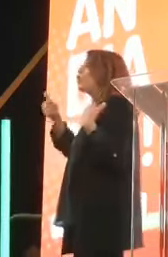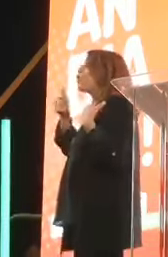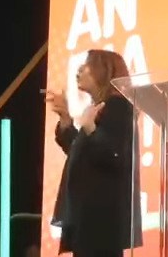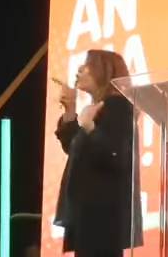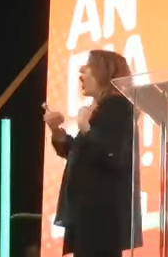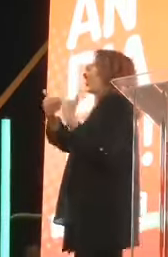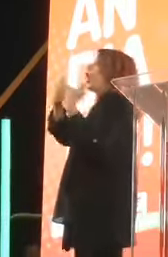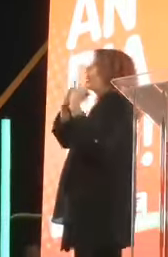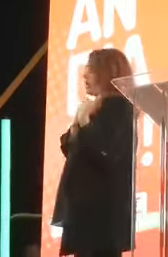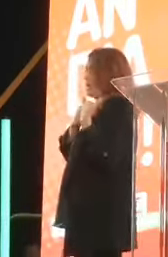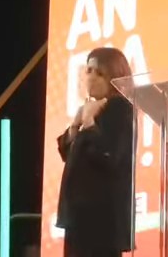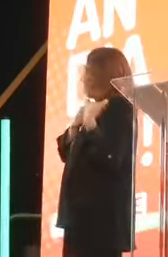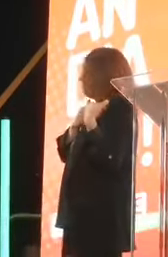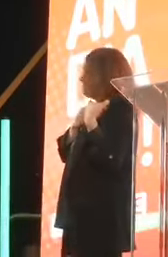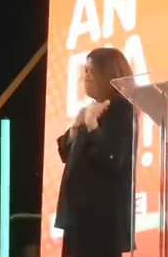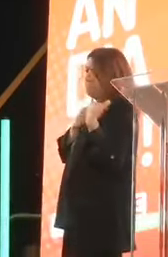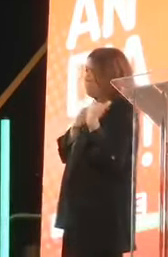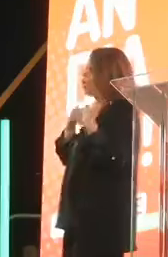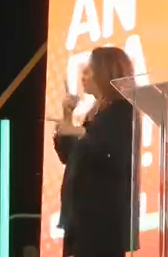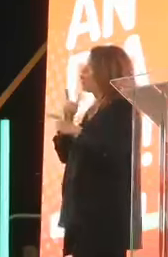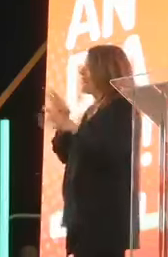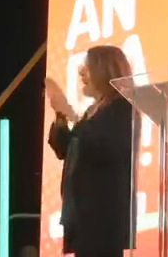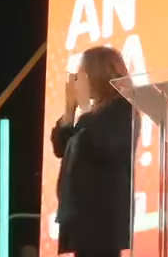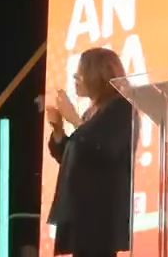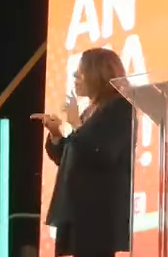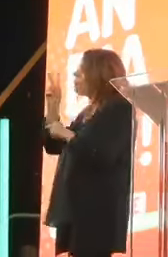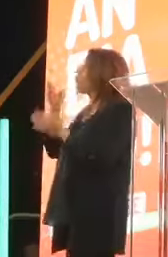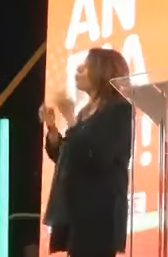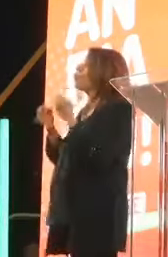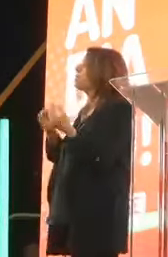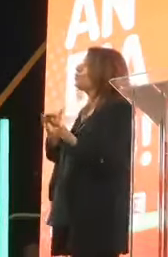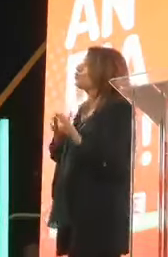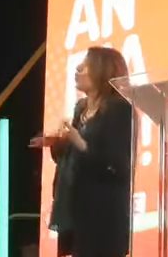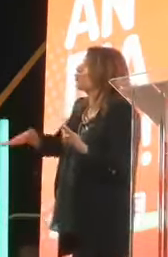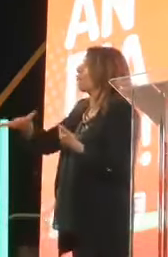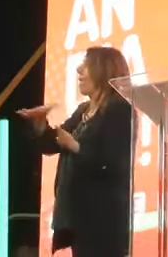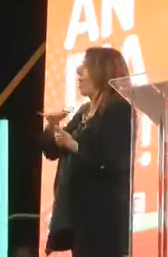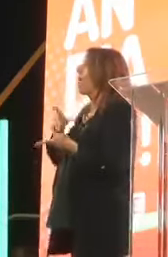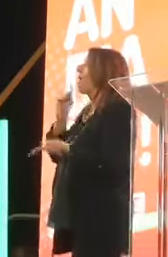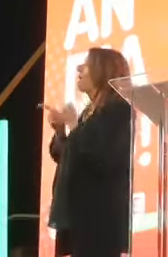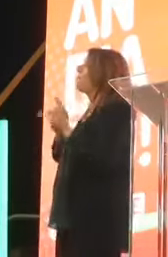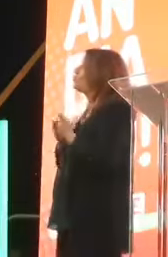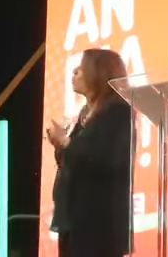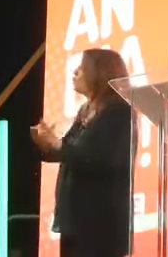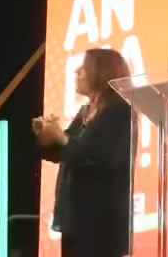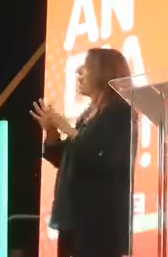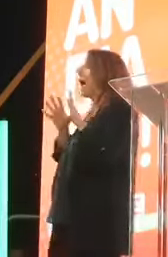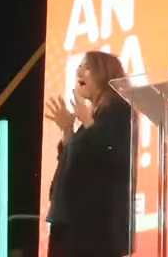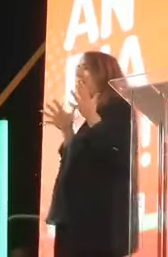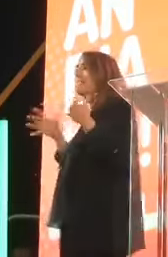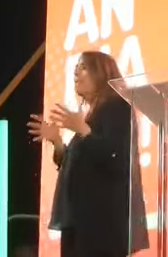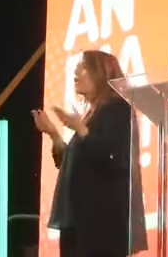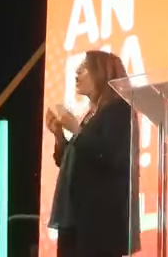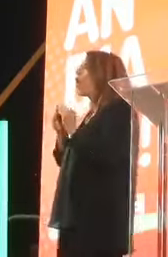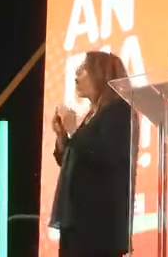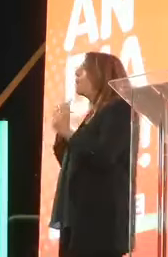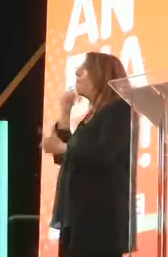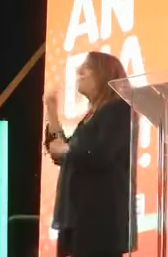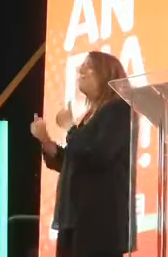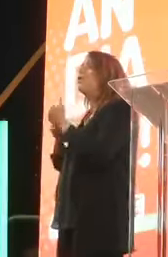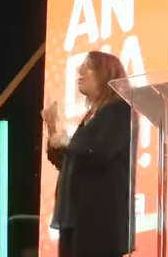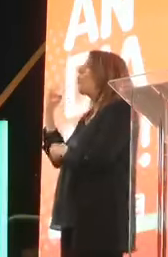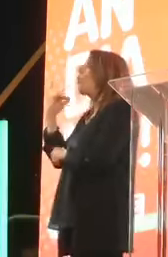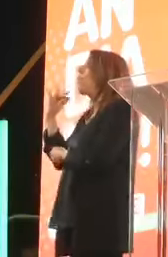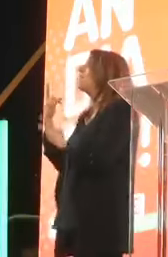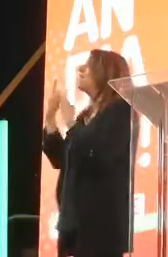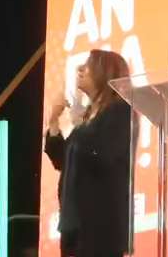Dobbiamo mettere più attenzione alla giustizia sociale, alle politiche sociali, all'ambiente, a come miglioriamo davvero la qualità di vita